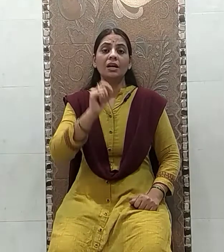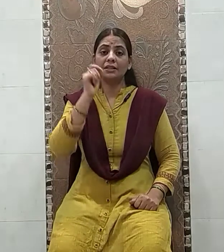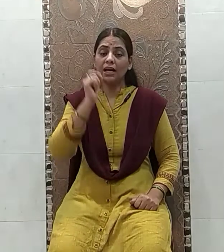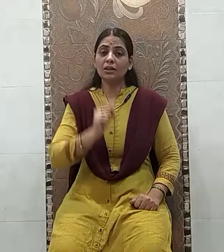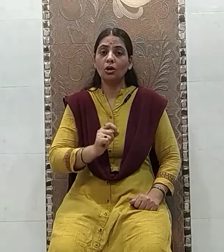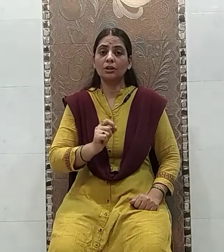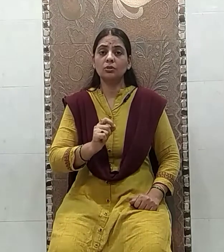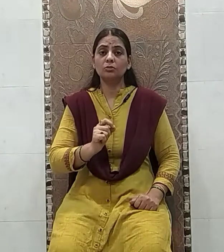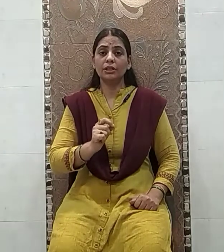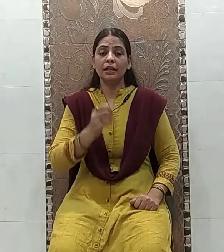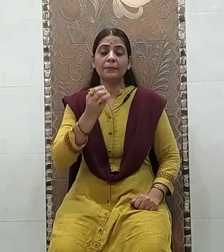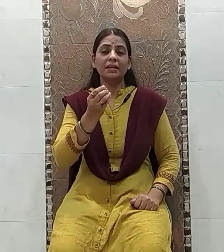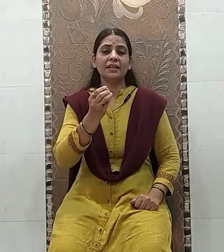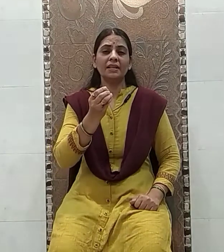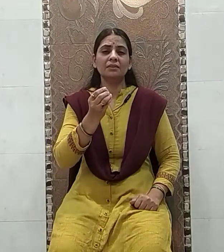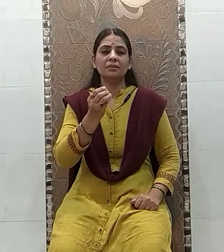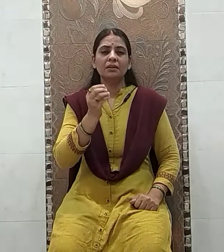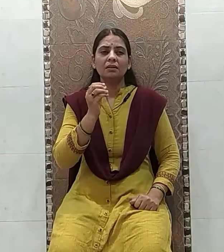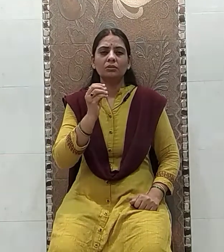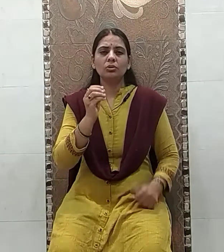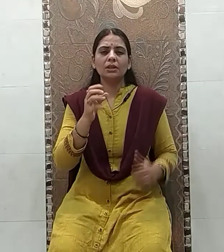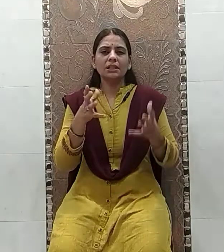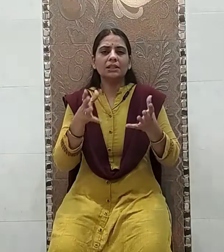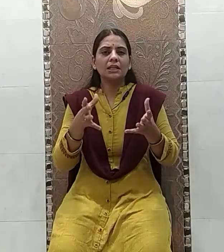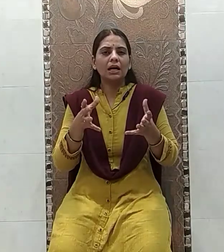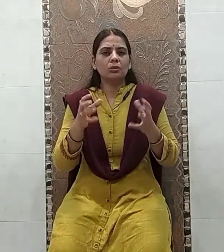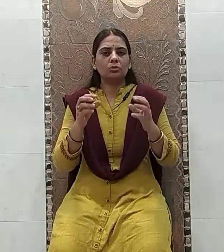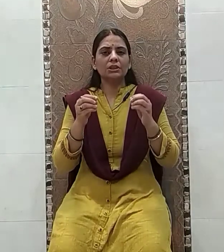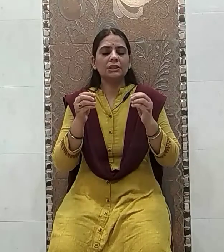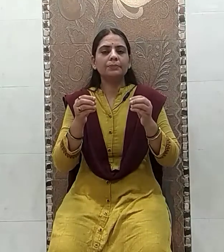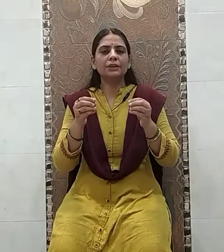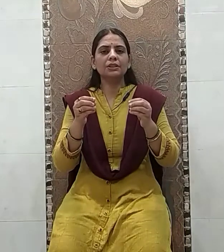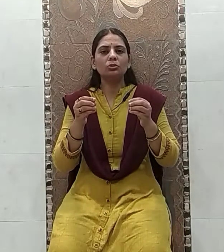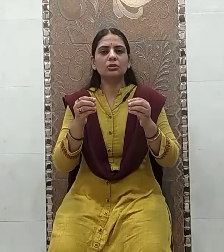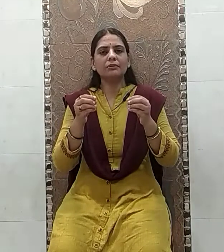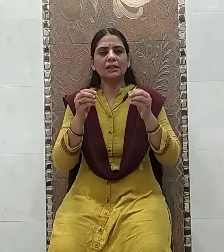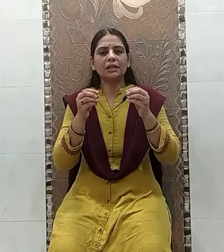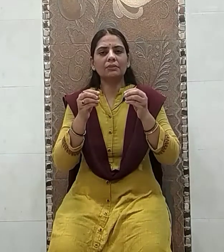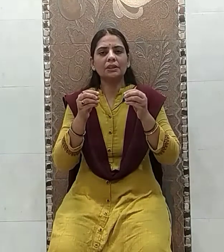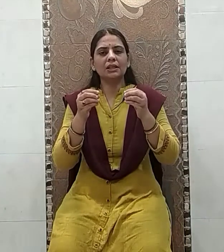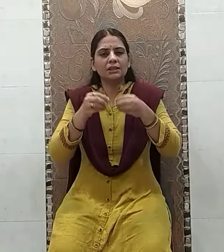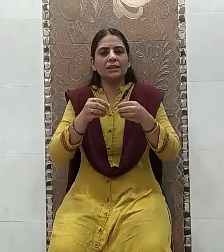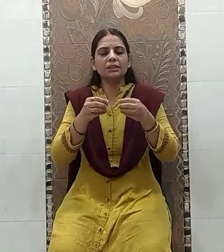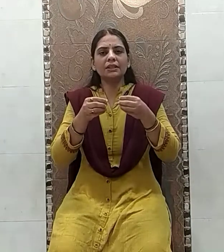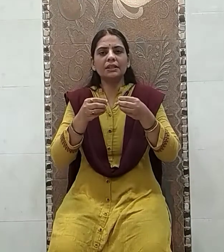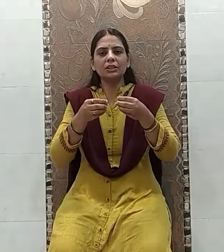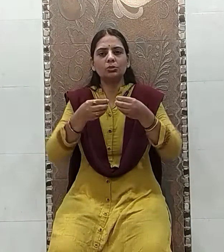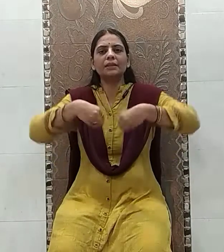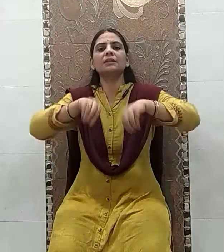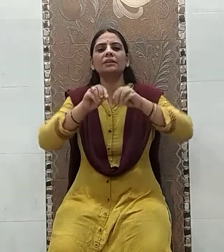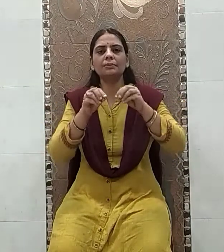या लॉकडाऊनमुळे आपल्याला एक थोडासा तणाव, थोडीशी भीतीयुक्त वातावरण असलं तरी एक स्वातंत्र्य